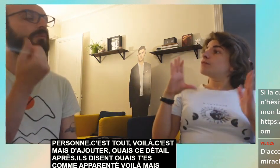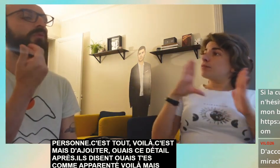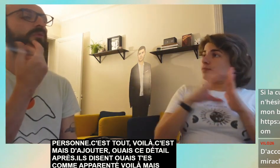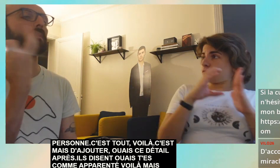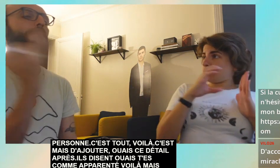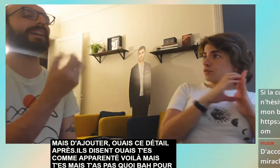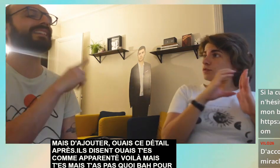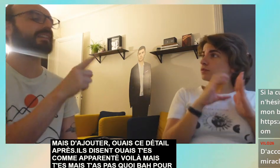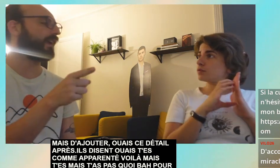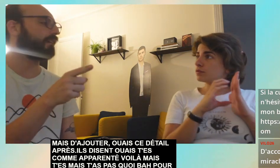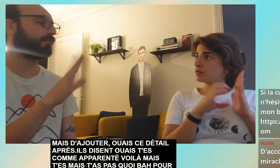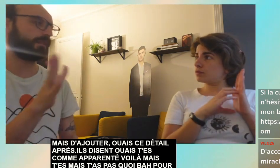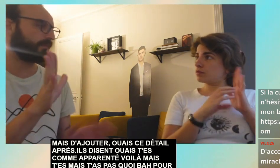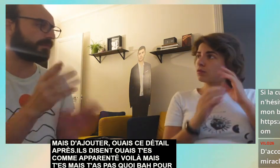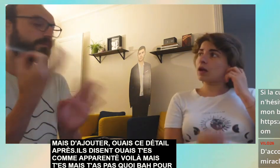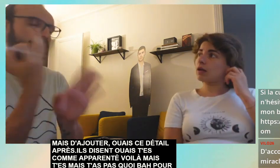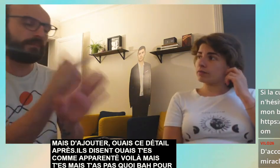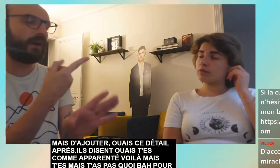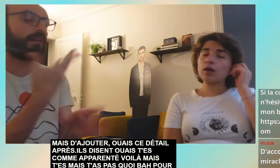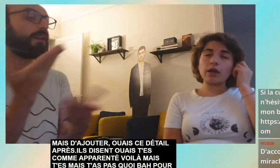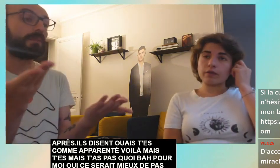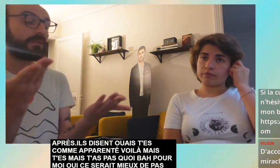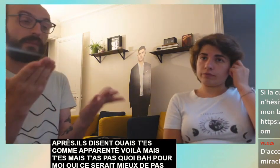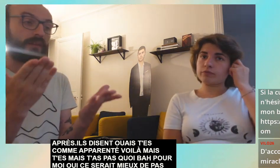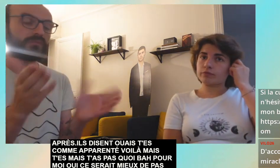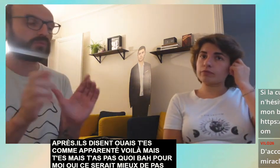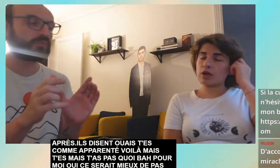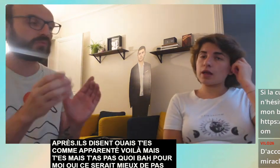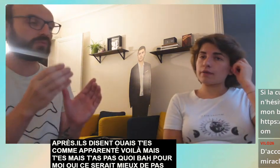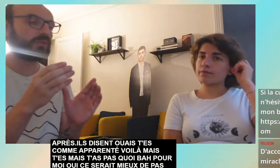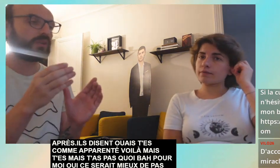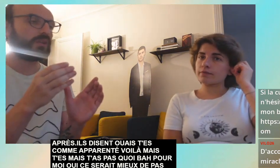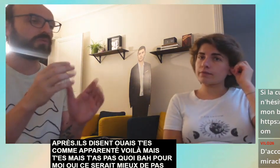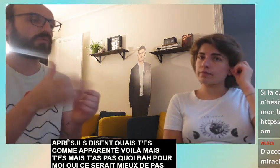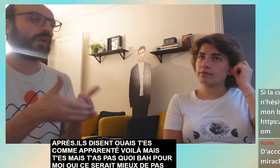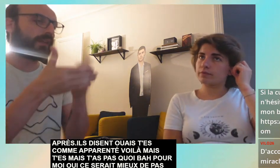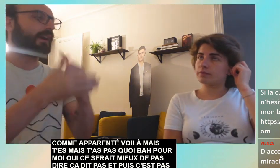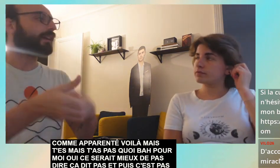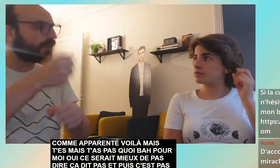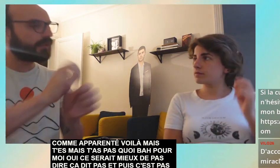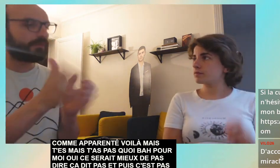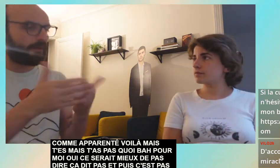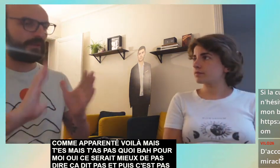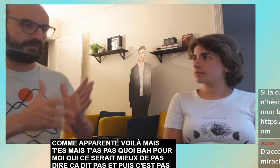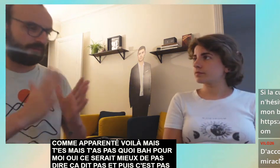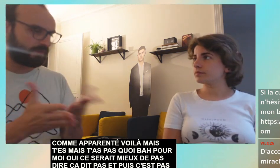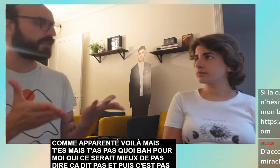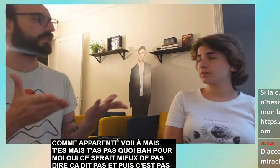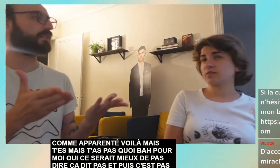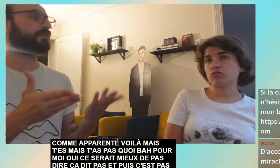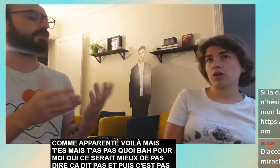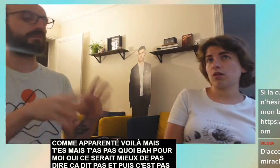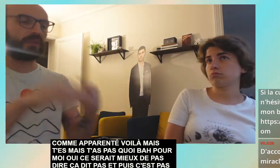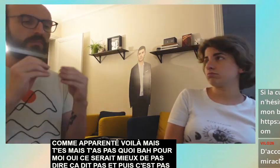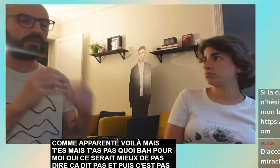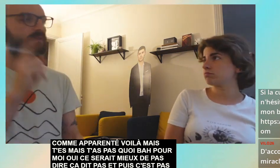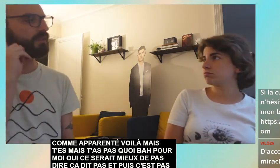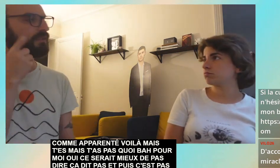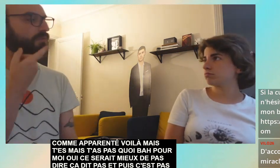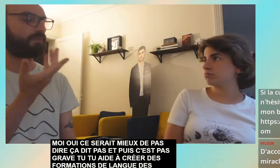mieux de pas dire ça. Voilà, Tu le dis pas. voilà. Et puis c'est pas grave, Voilà. tu aides à créer des formations de langue des signes, Voilà. t'embauches des sourds